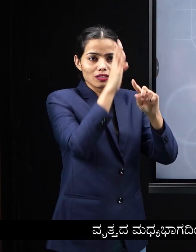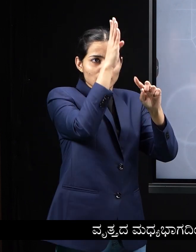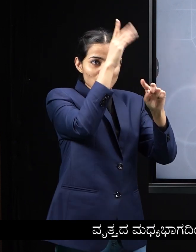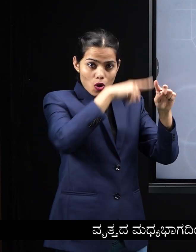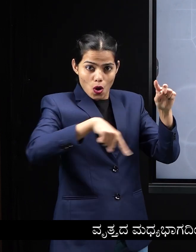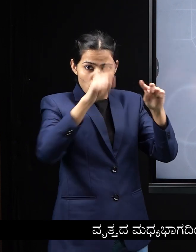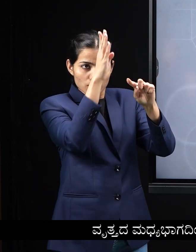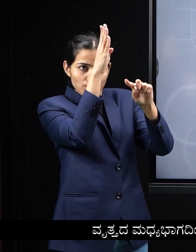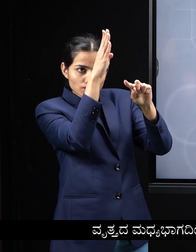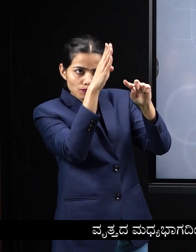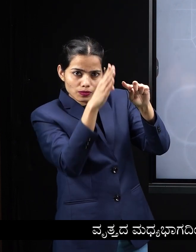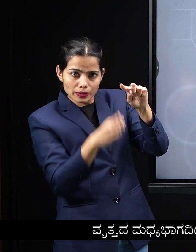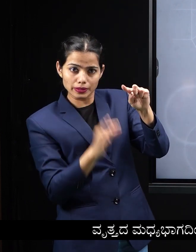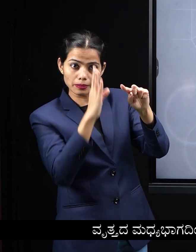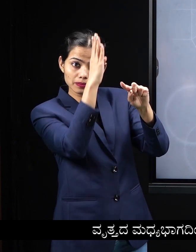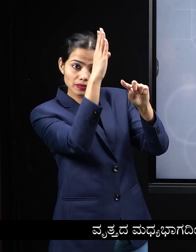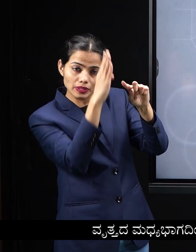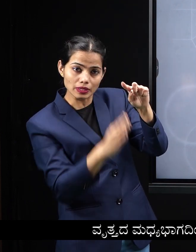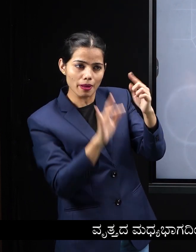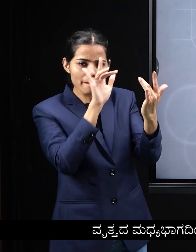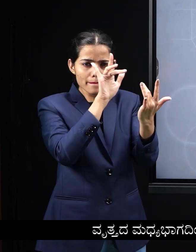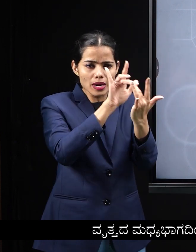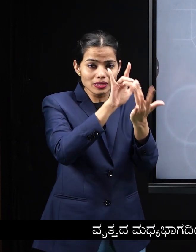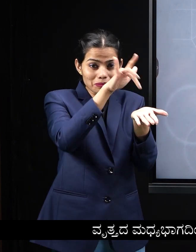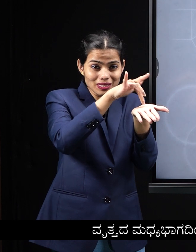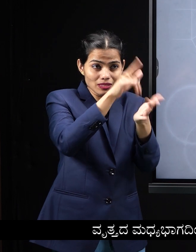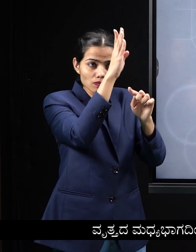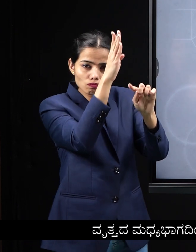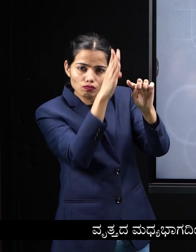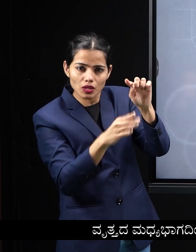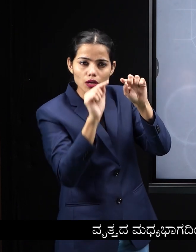ವೃತ್ತದ ಮಧ್ಯಭಾಗದಿಂದ ಸ್ವರಮೇಳಕ್ಕೆ ಲಂಬವಾಗಿ ಸ್ವರಮೇಳವನ್ನು ವಿಭಜಿಸುತ್ತದೆ.